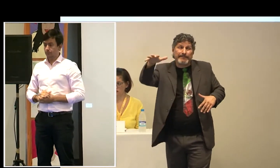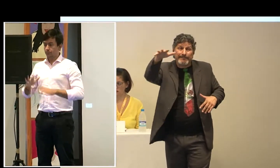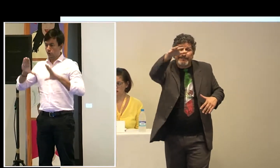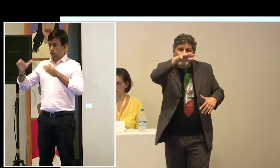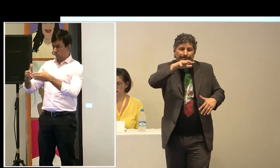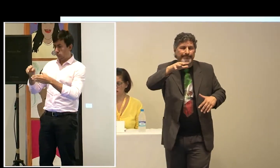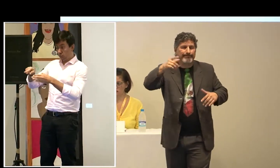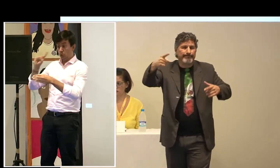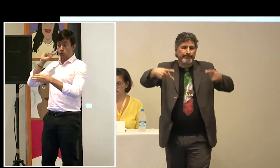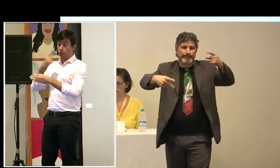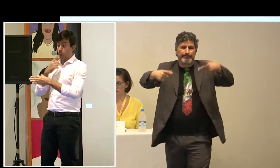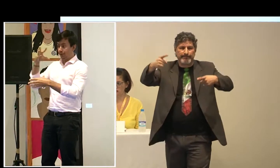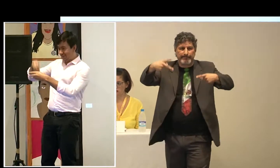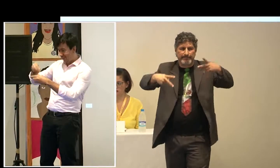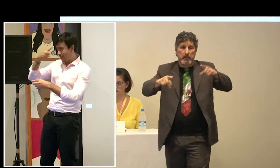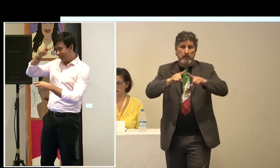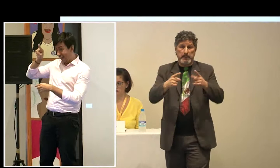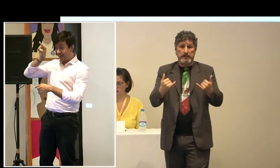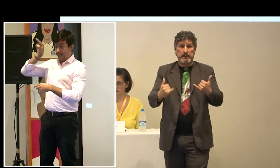Qual é o nome dele?